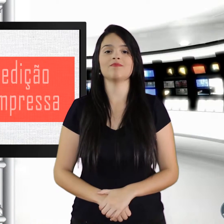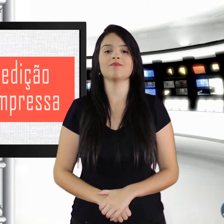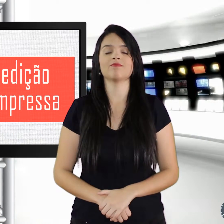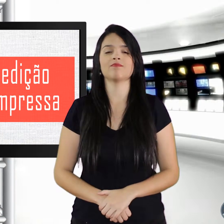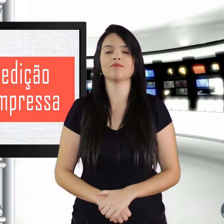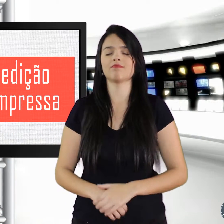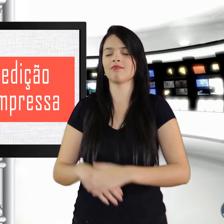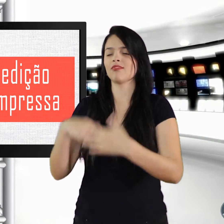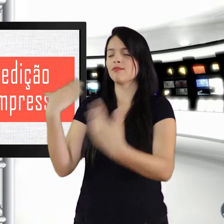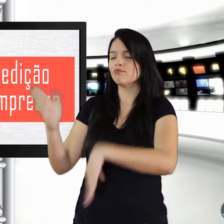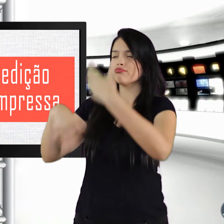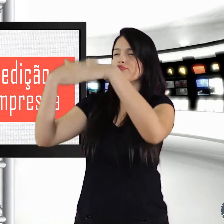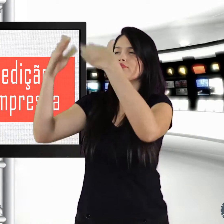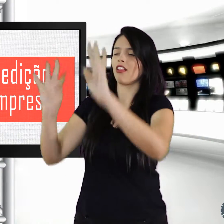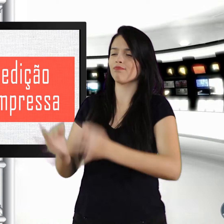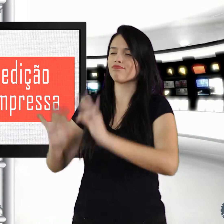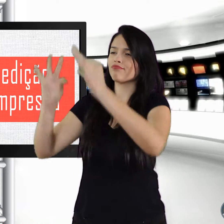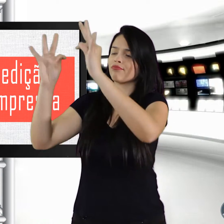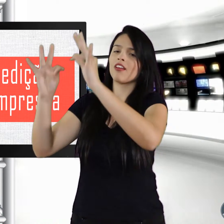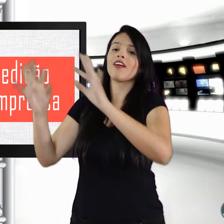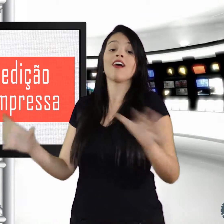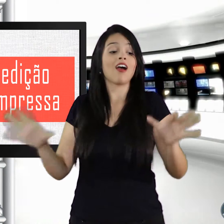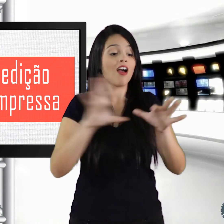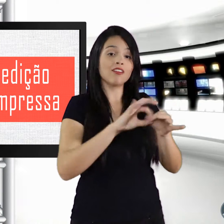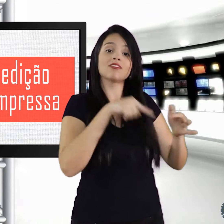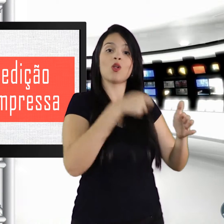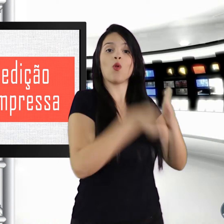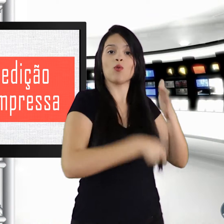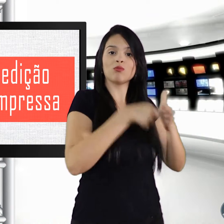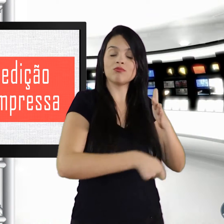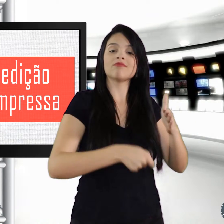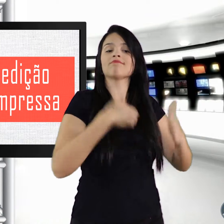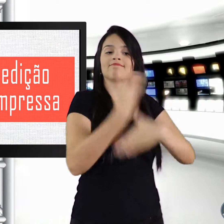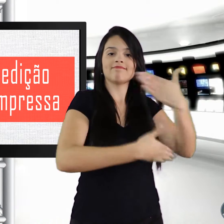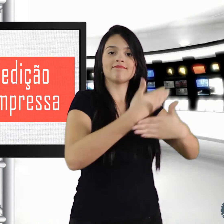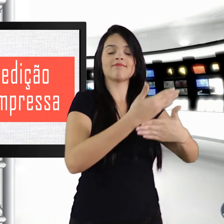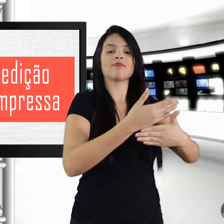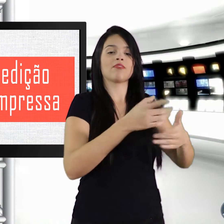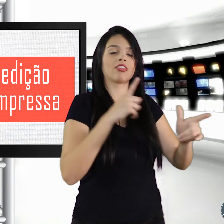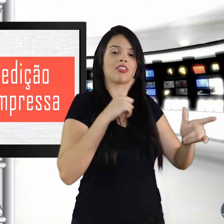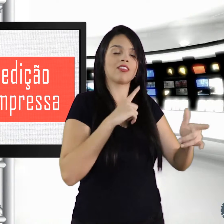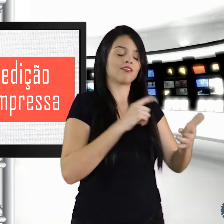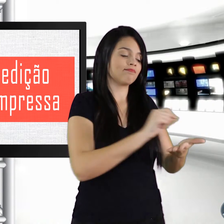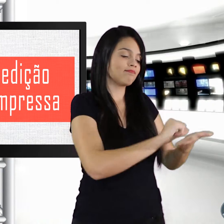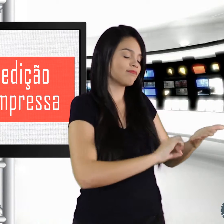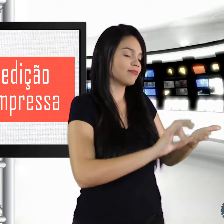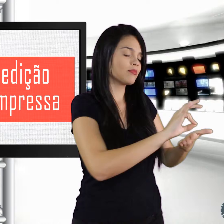O avanço tecnológico é um grande aliado nessa luta, pois contribui para o desenvolvimento de mapas sonoros, aplicativos